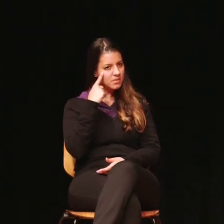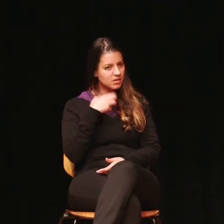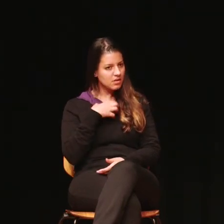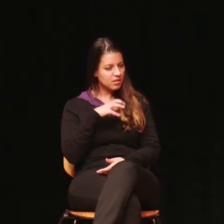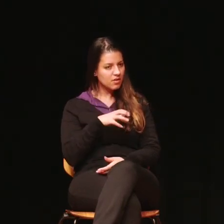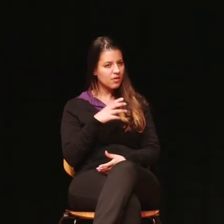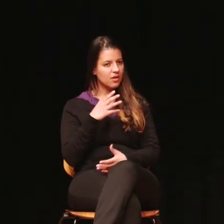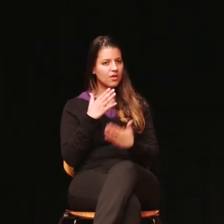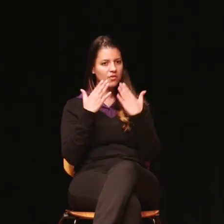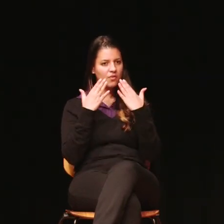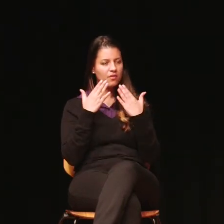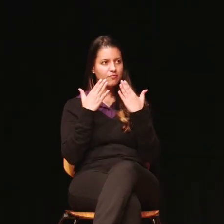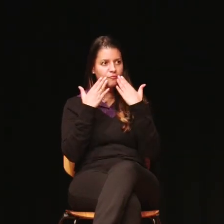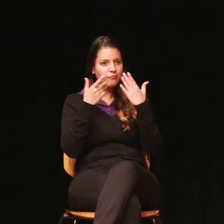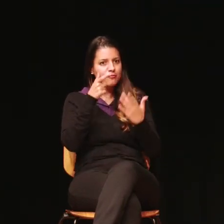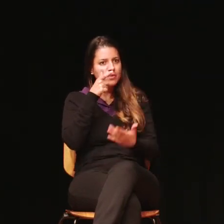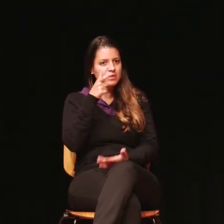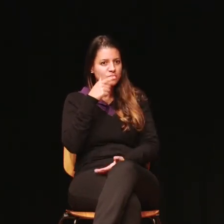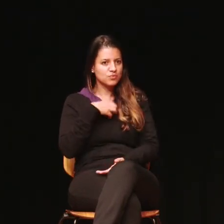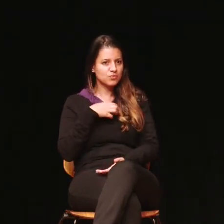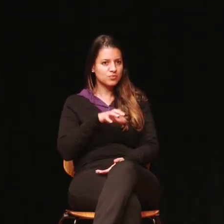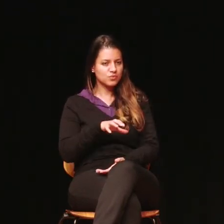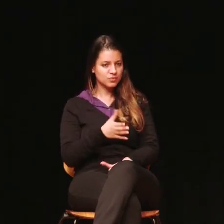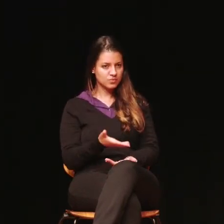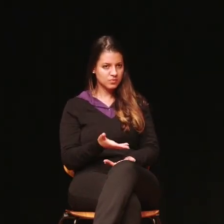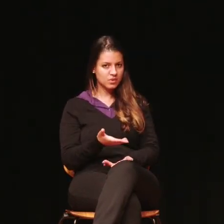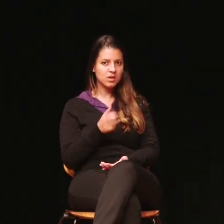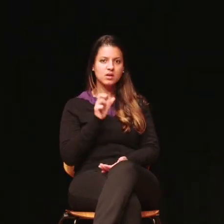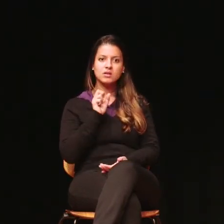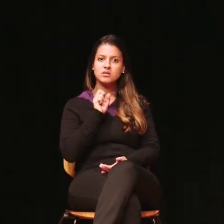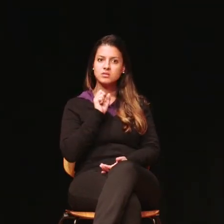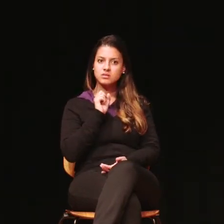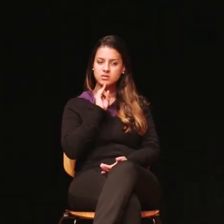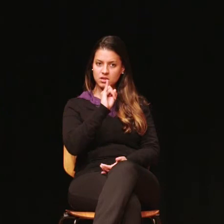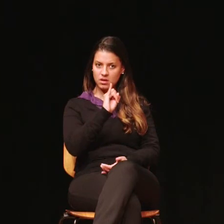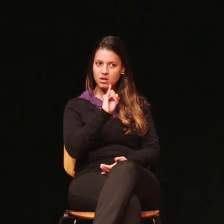uma determinada maneira. Então, se você coloca